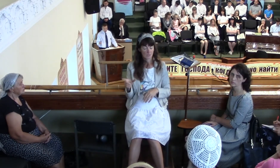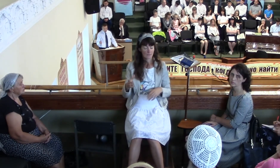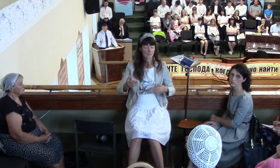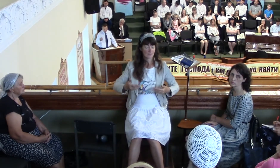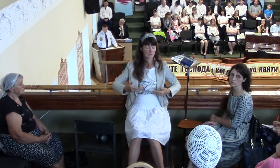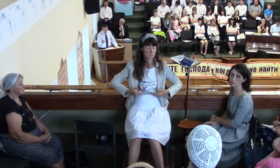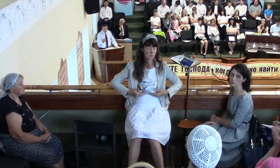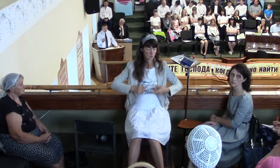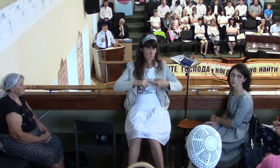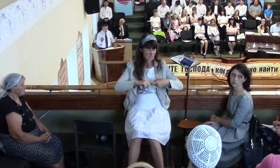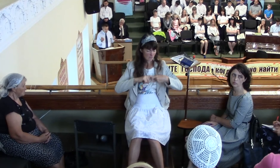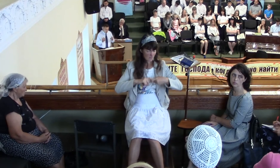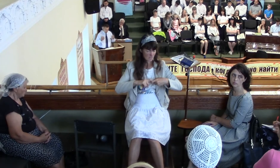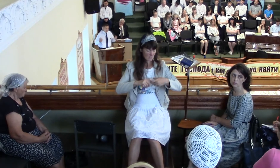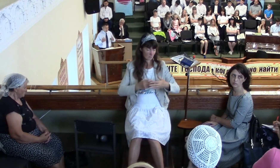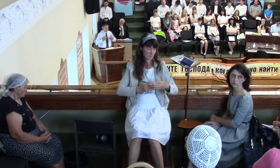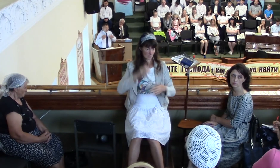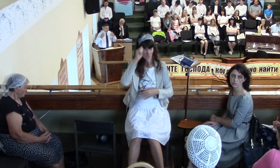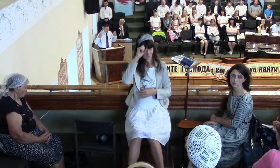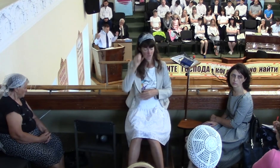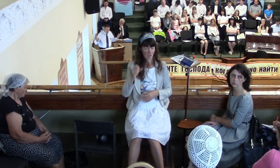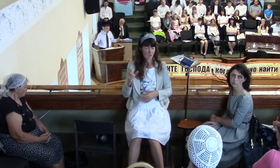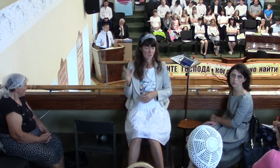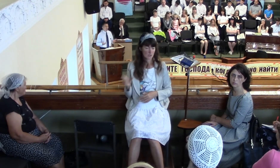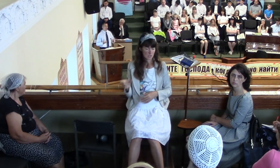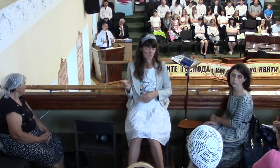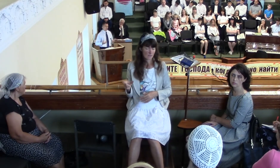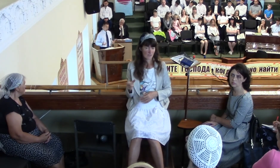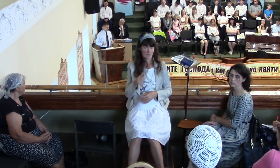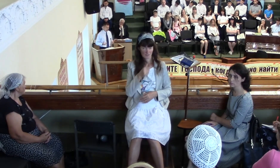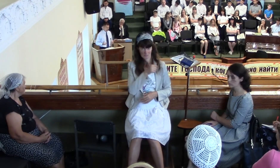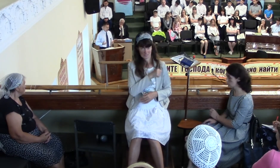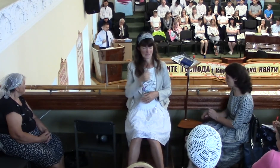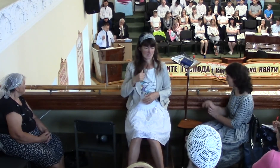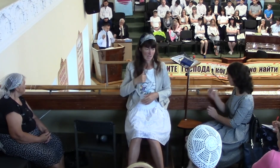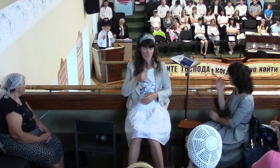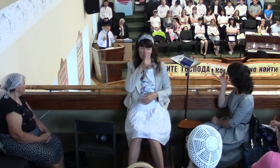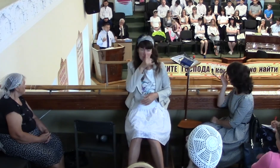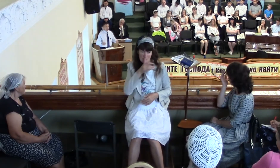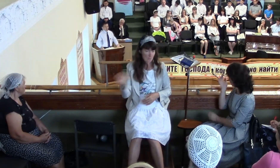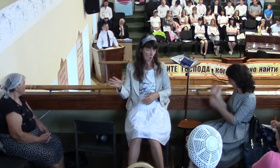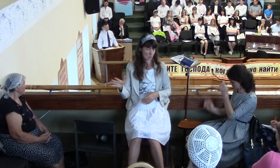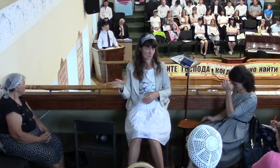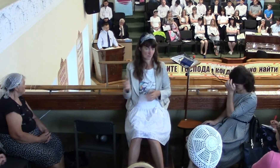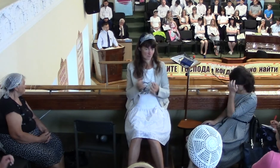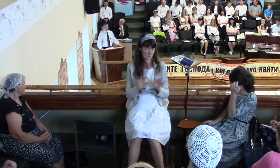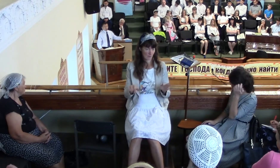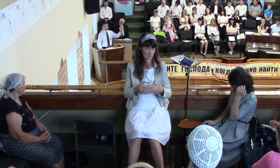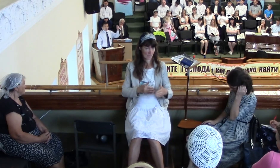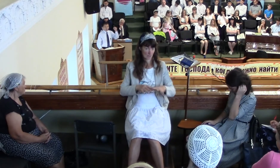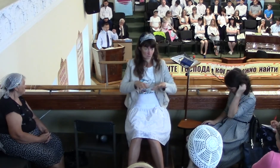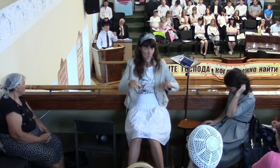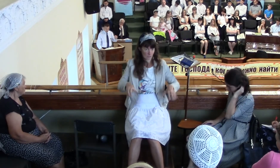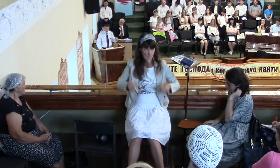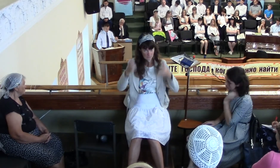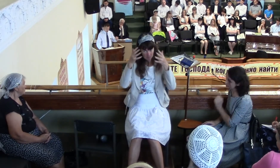греха. И как бы он ни хотел, он не может, он просто не в состоянии избавить самого себя от власти тьмы. Но то,